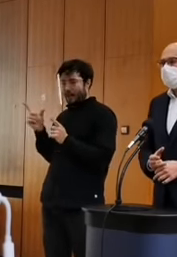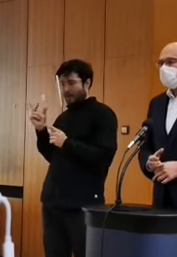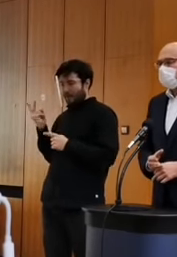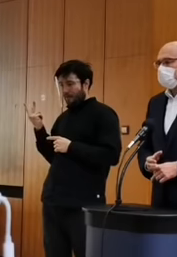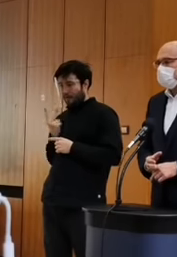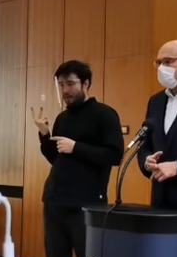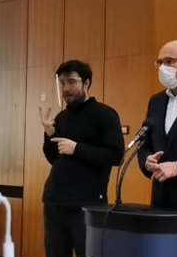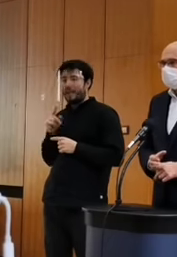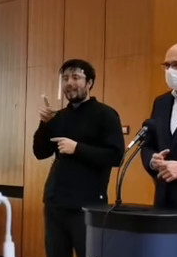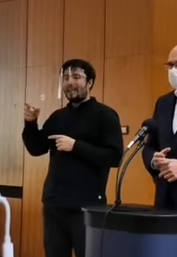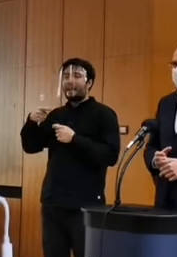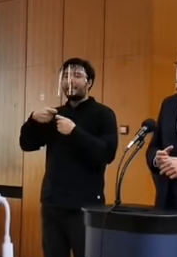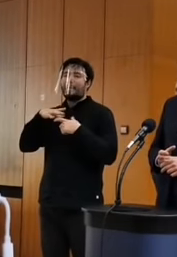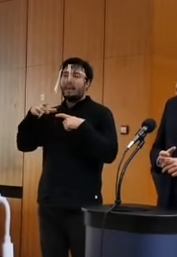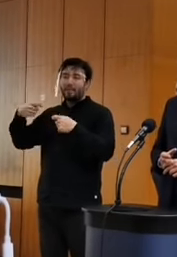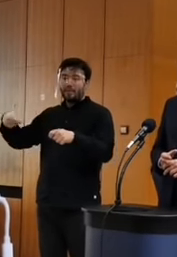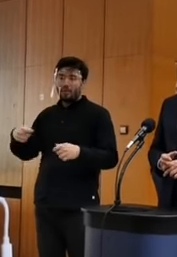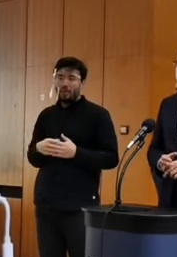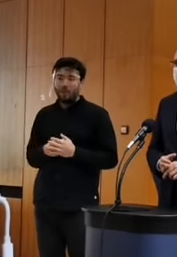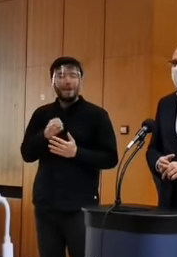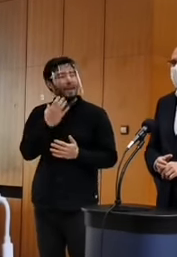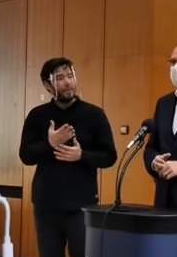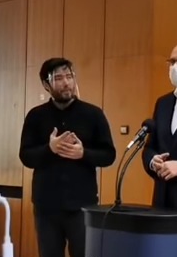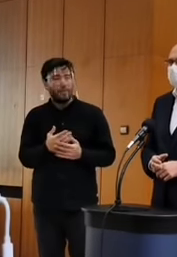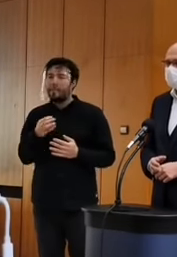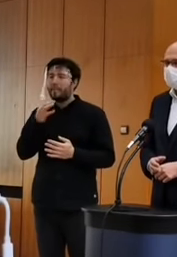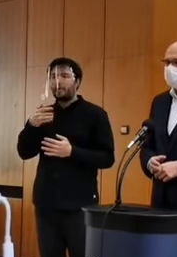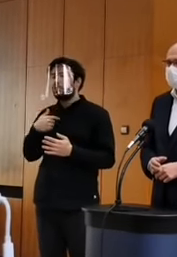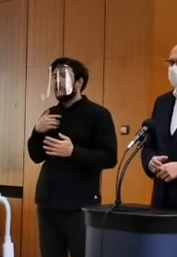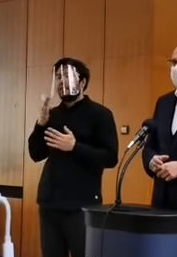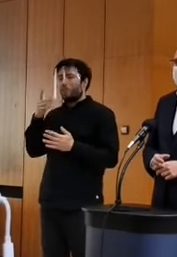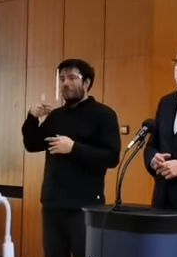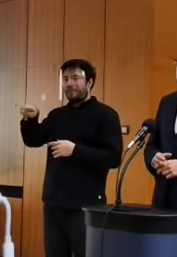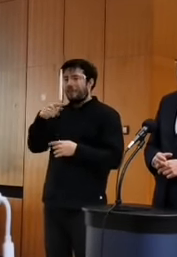Toto vám nebudem hovoriť ani kedy, ani kde.